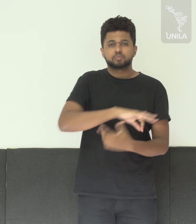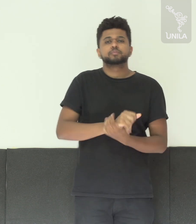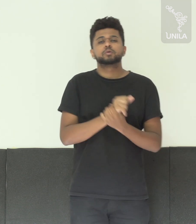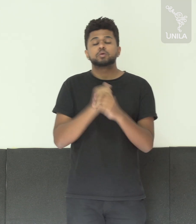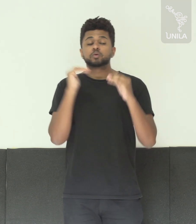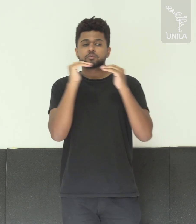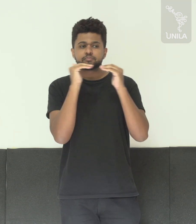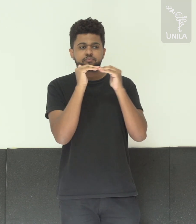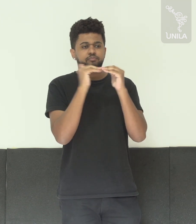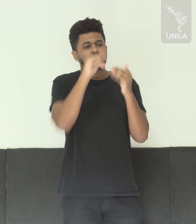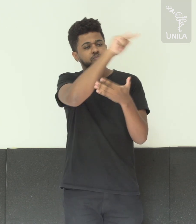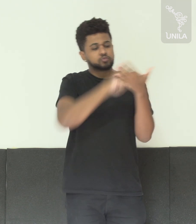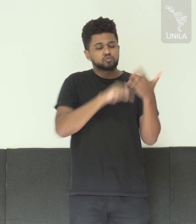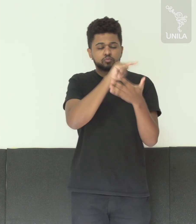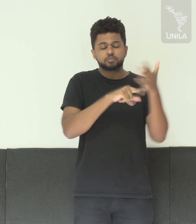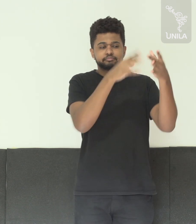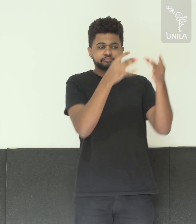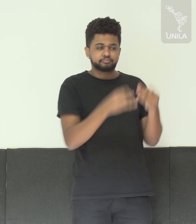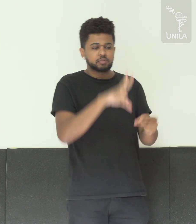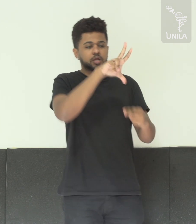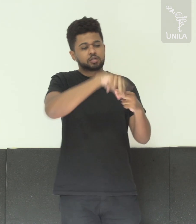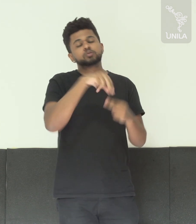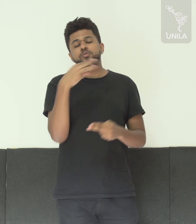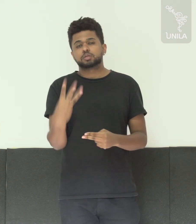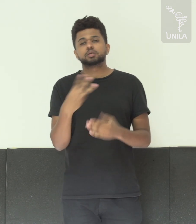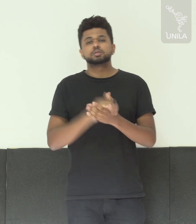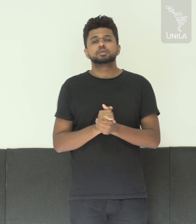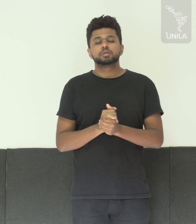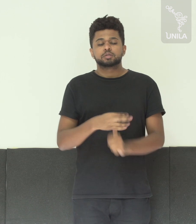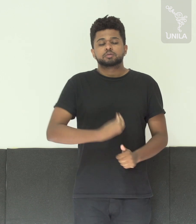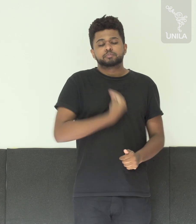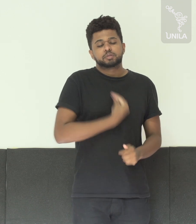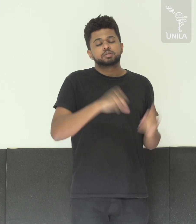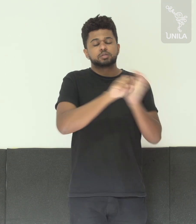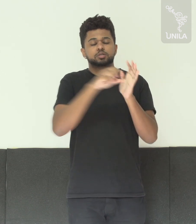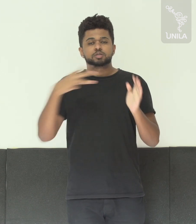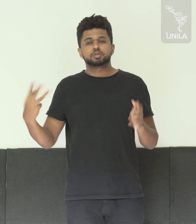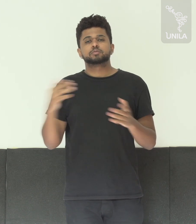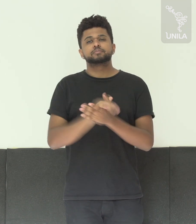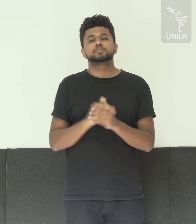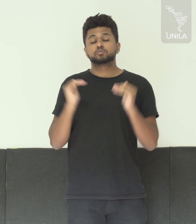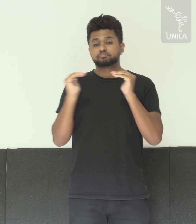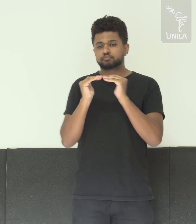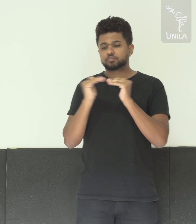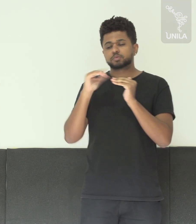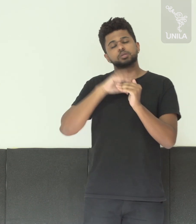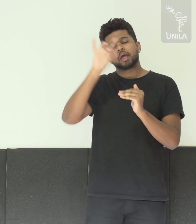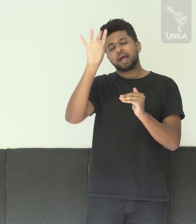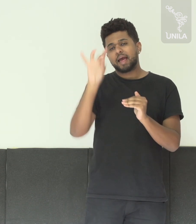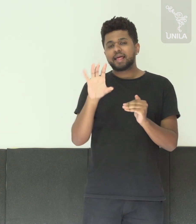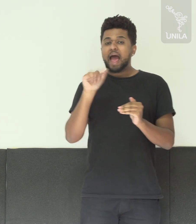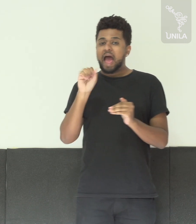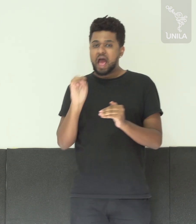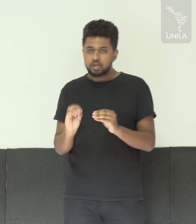de acordo com os documentos elencados no anexo 3 do presente edital, de acordo com cada